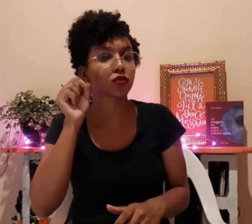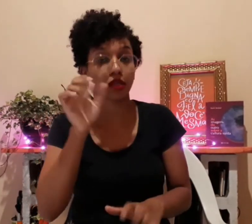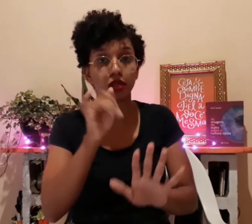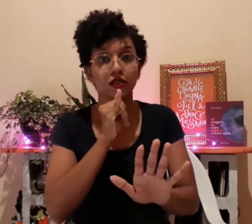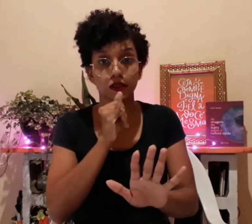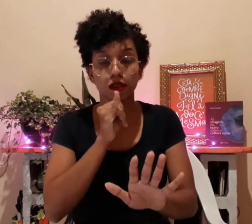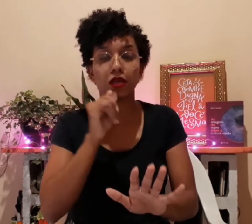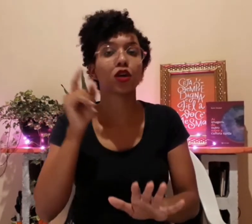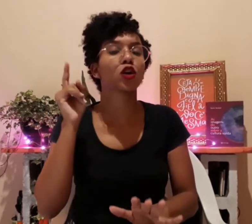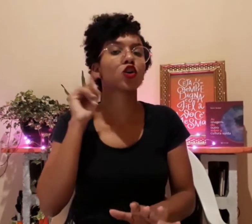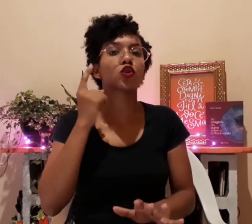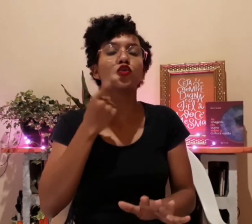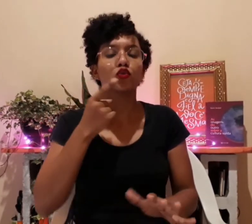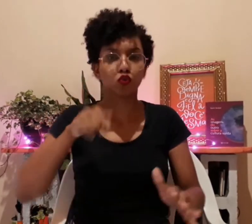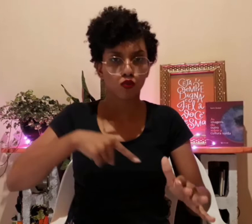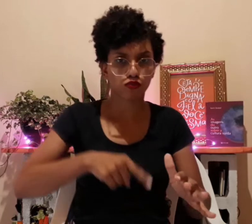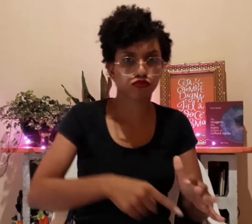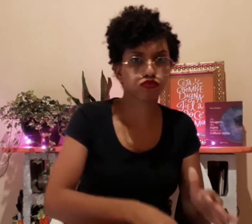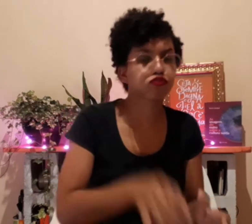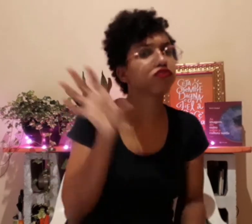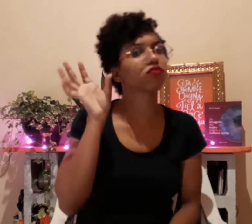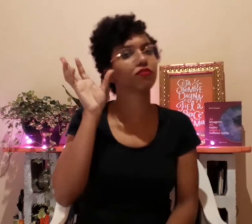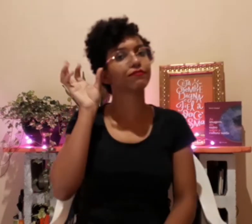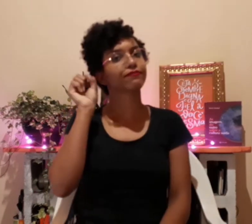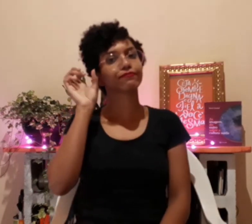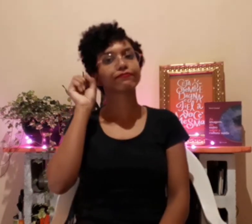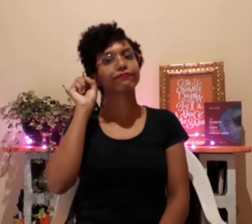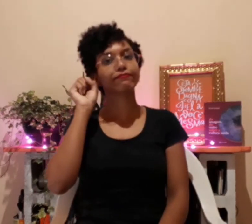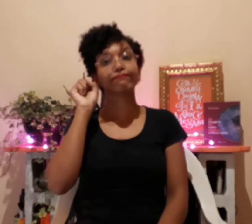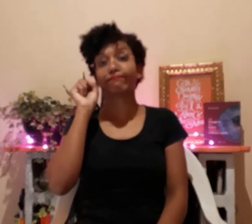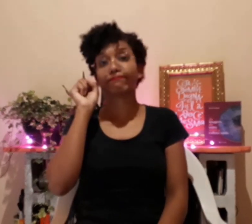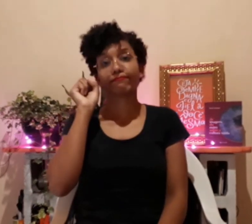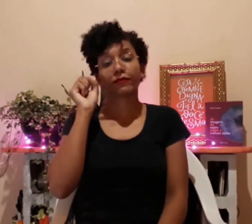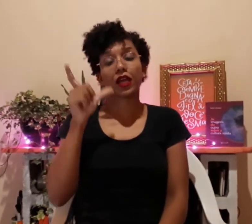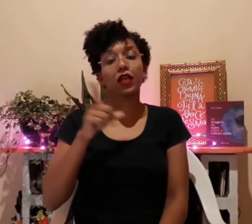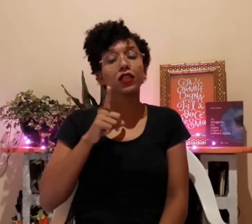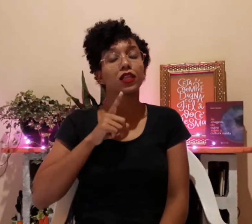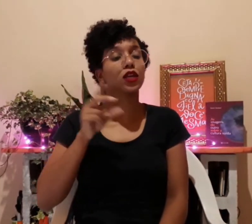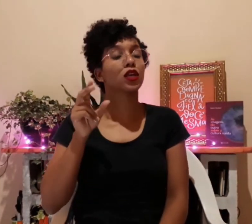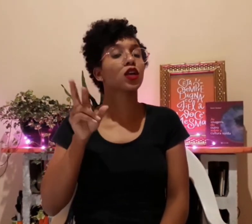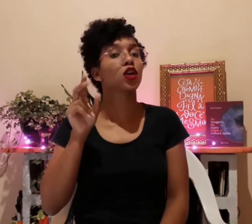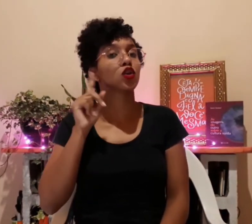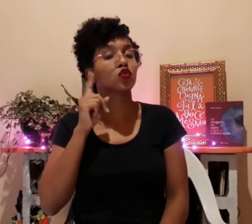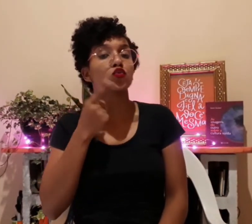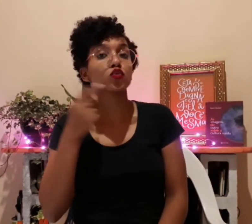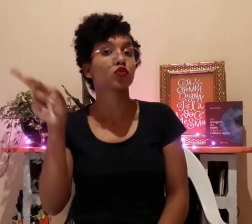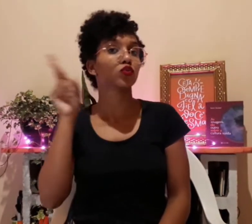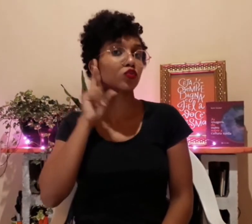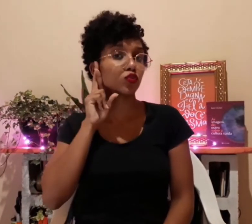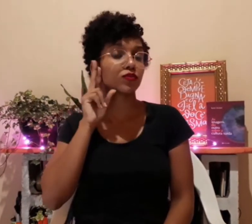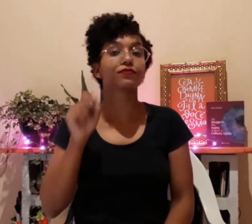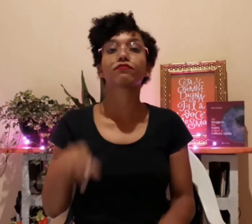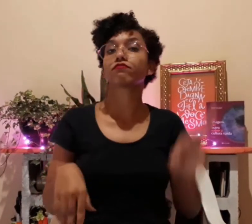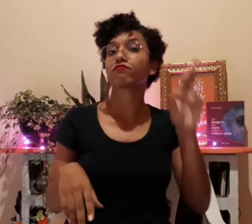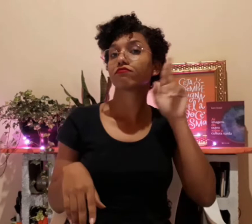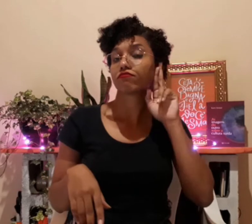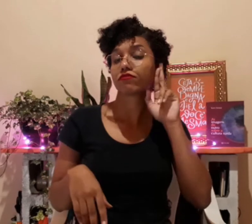O caçador, ele ouve? Peraí, um surdo profundo, ele vai ouvir? Ele pode ter